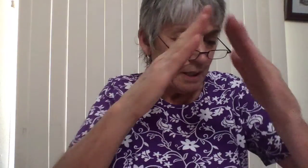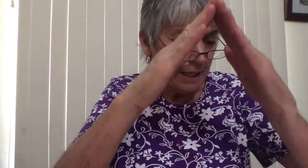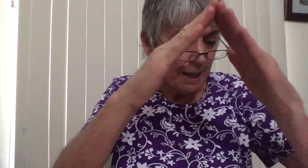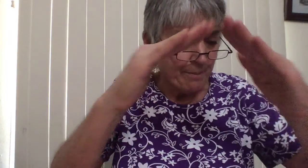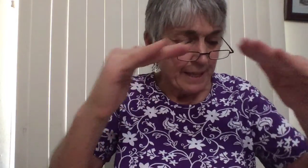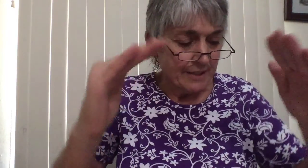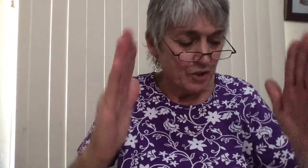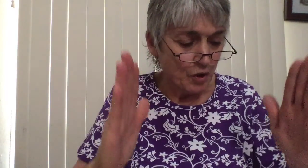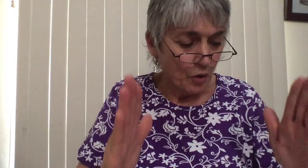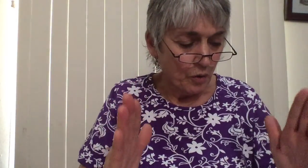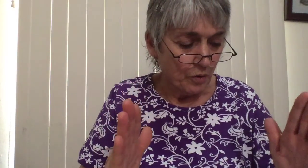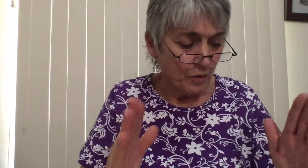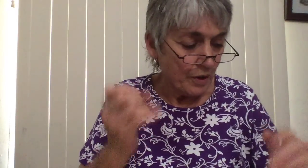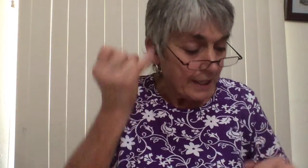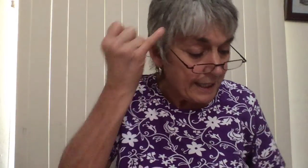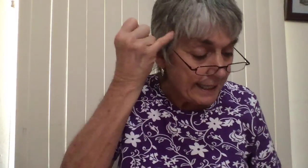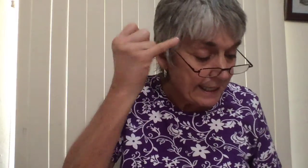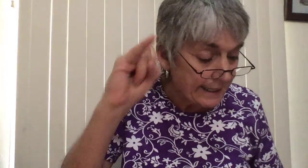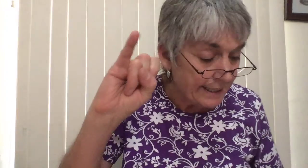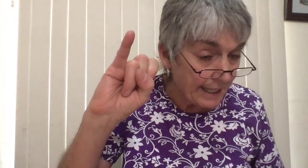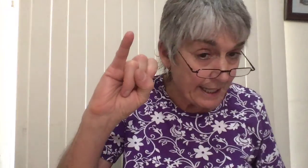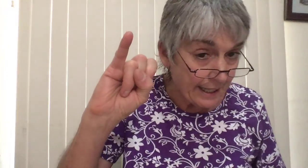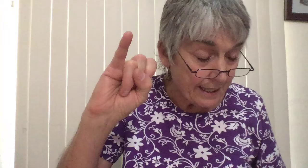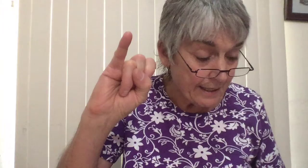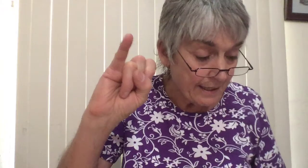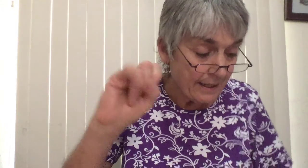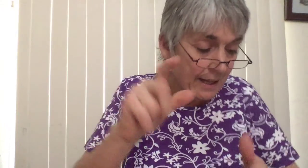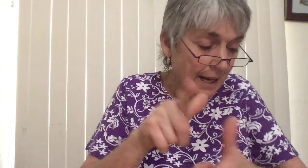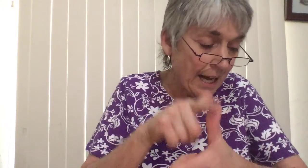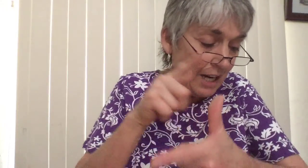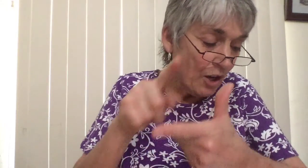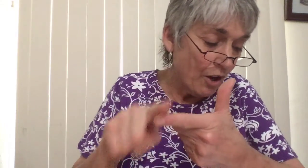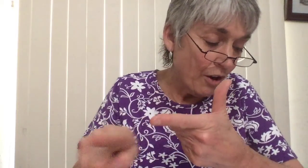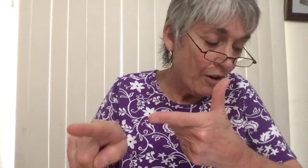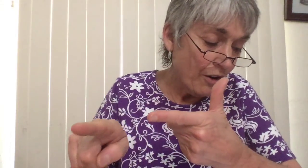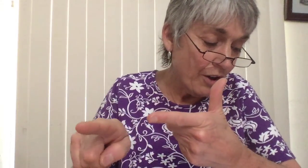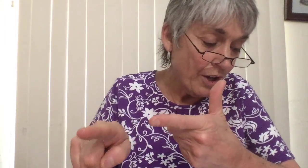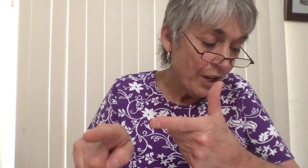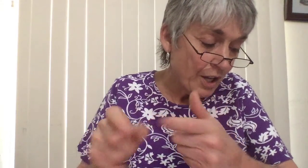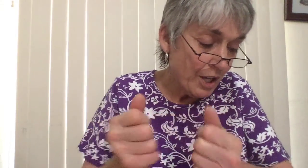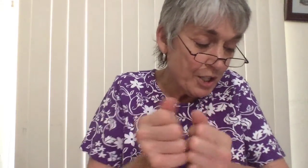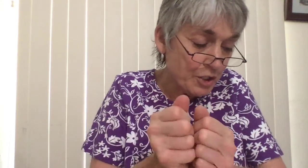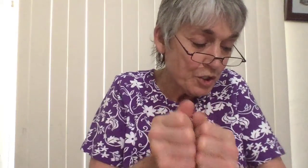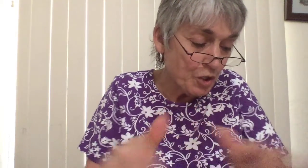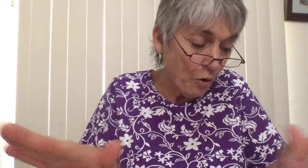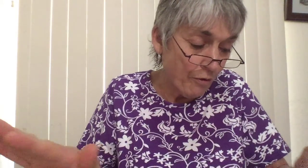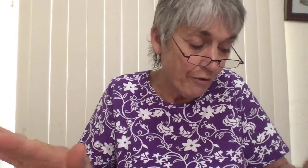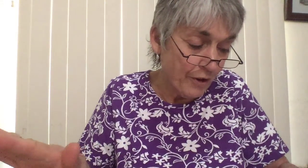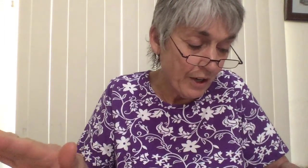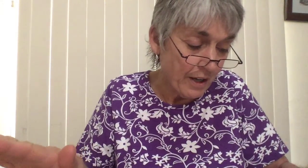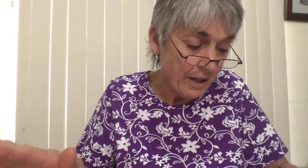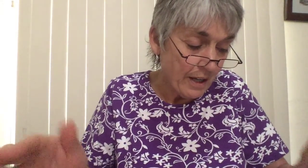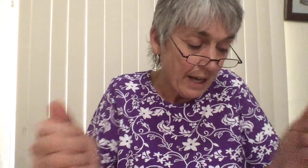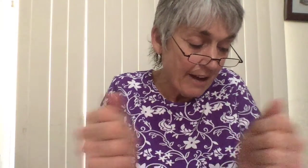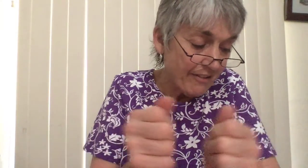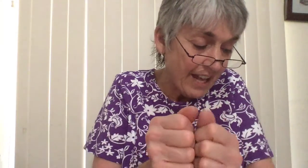la maison, l'idée, alors, sauf,